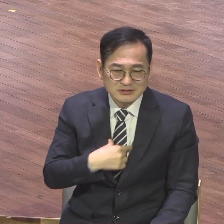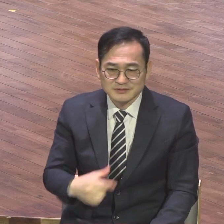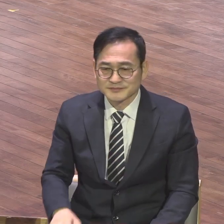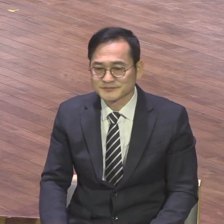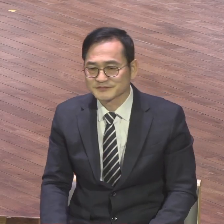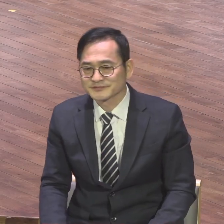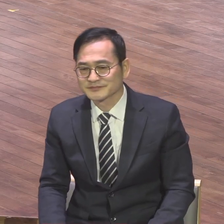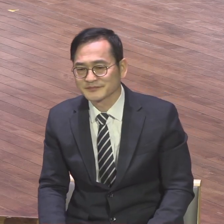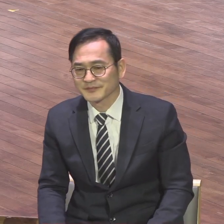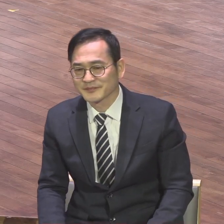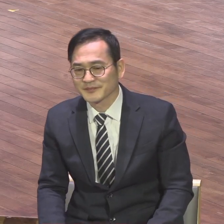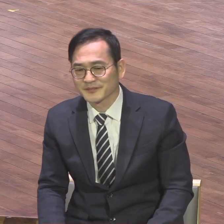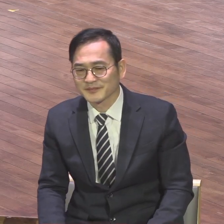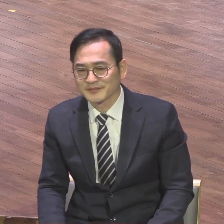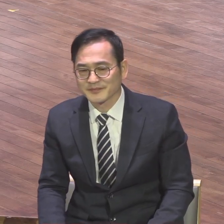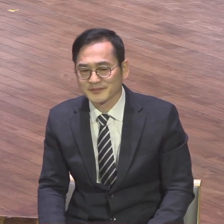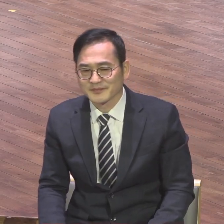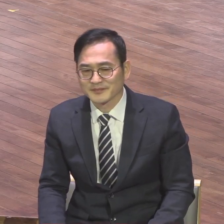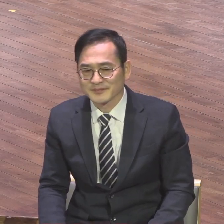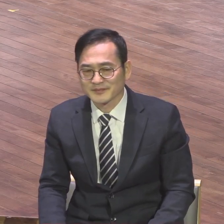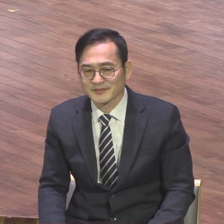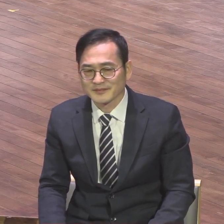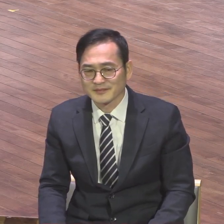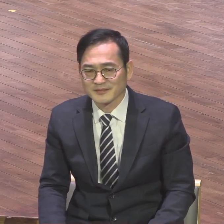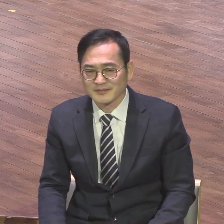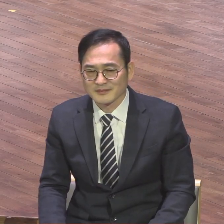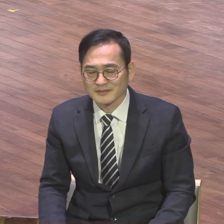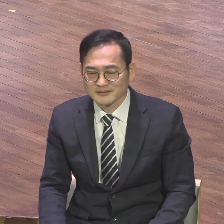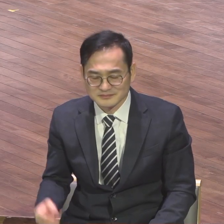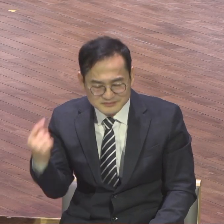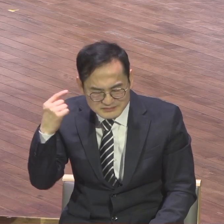사단이 제일 싫어하는 소리 삼위일조 운동.